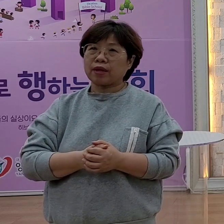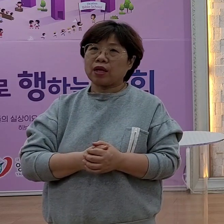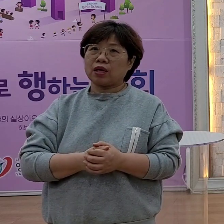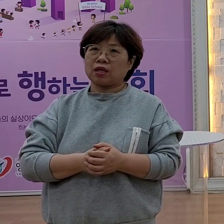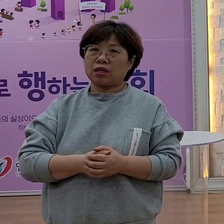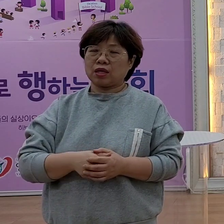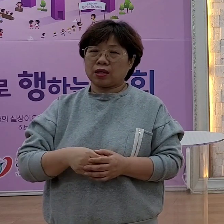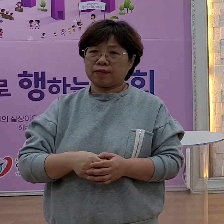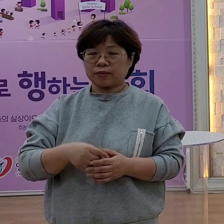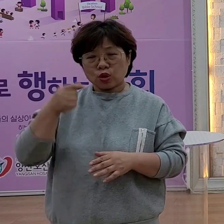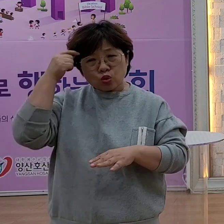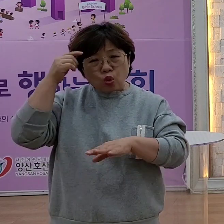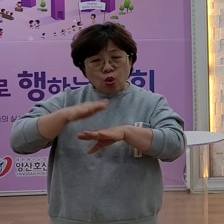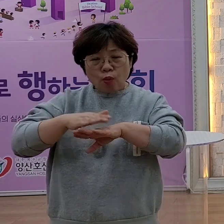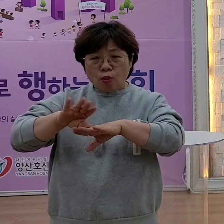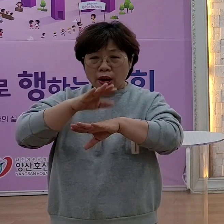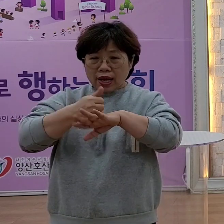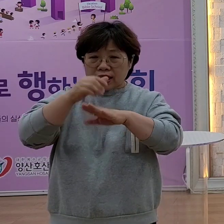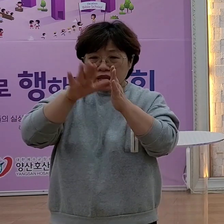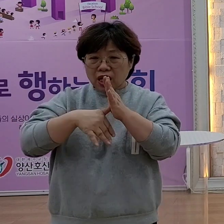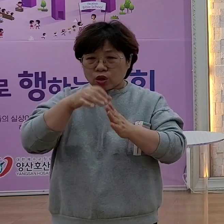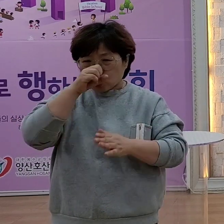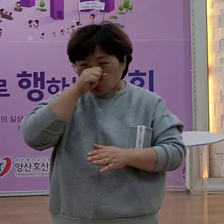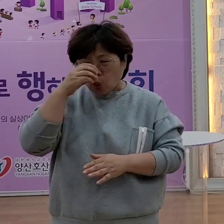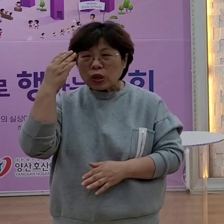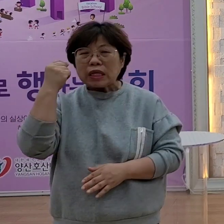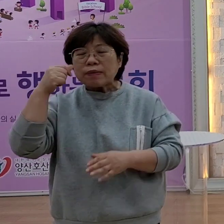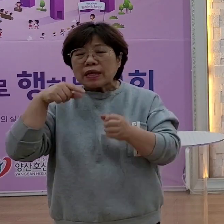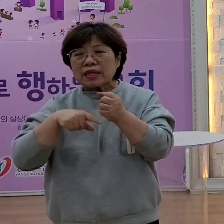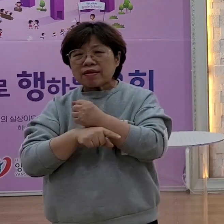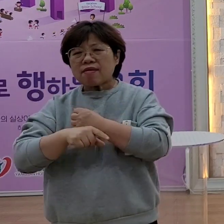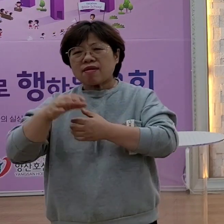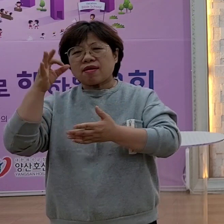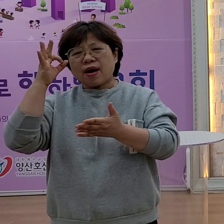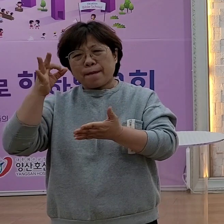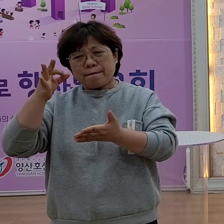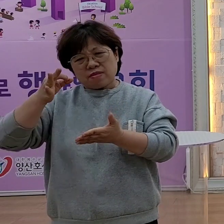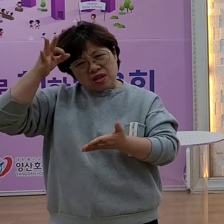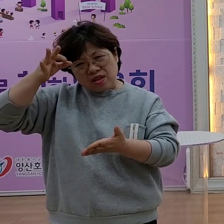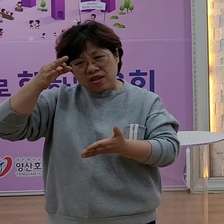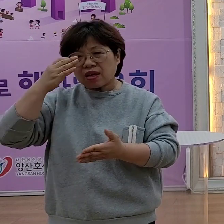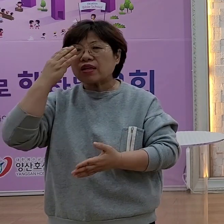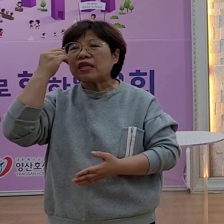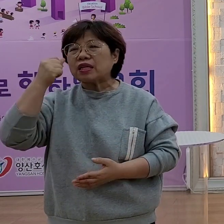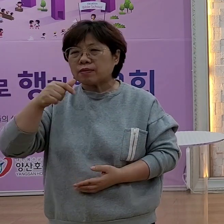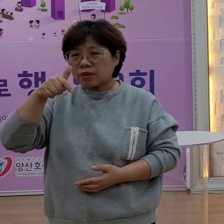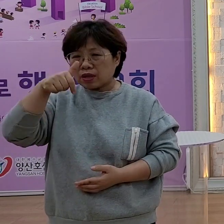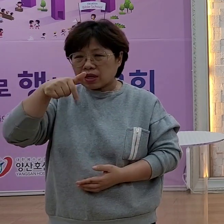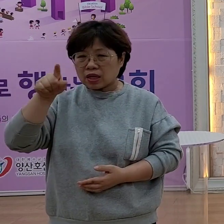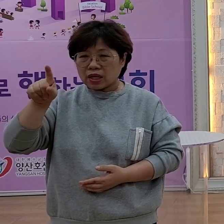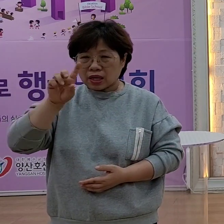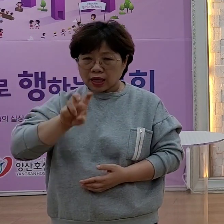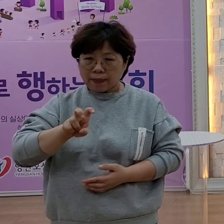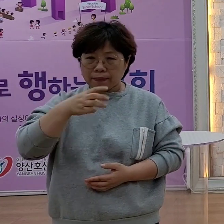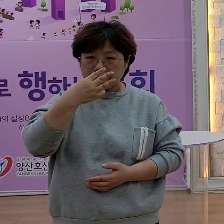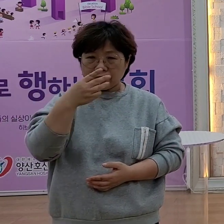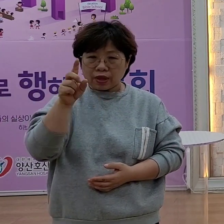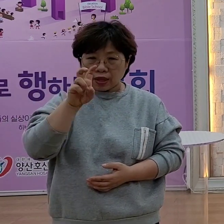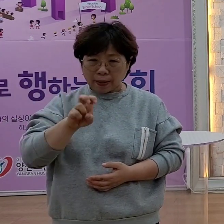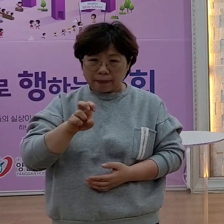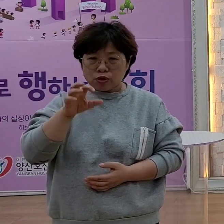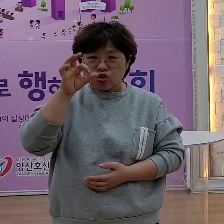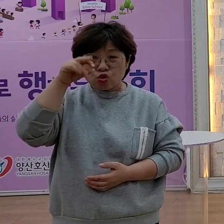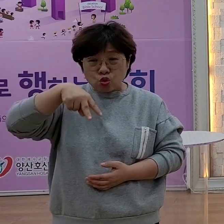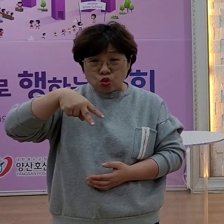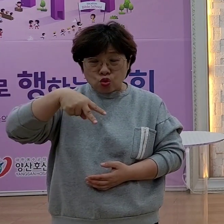당시에 아주 값비싼 향유를 말합니다. 그러니까 감람유라든지 비싼 향유, 그러니까 몇백만